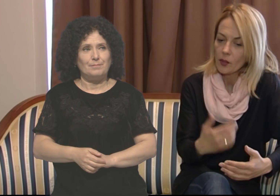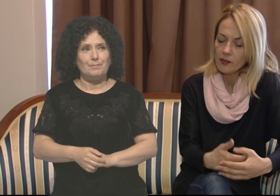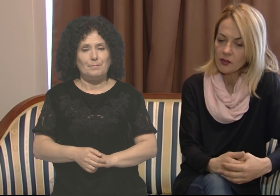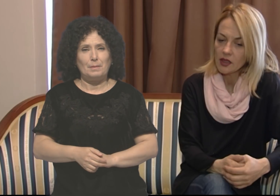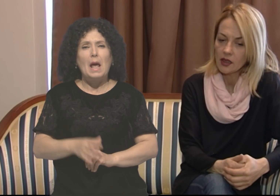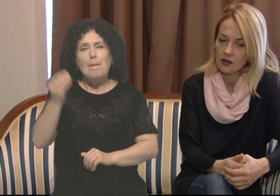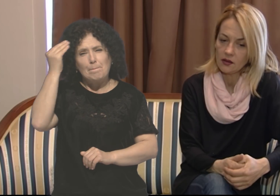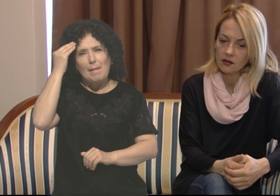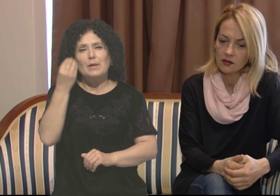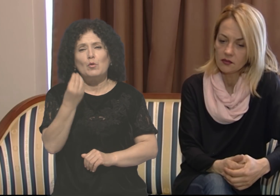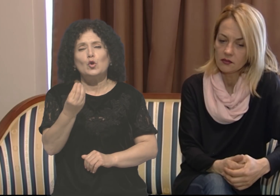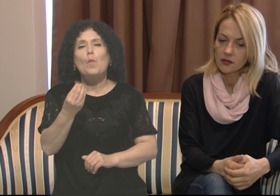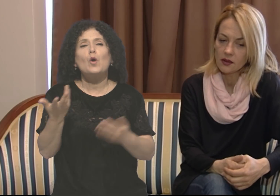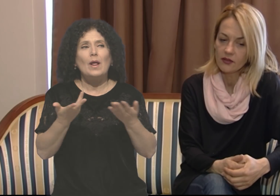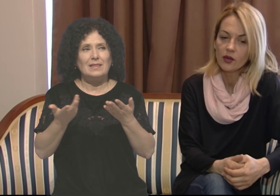Добро, памтам дека